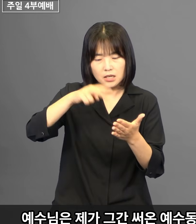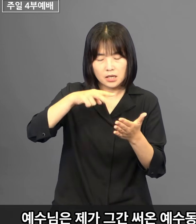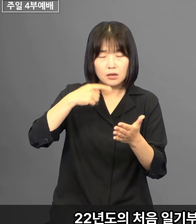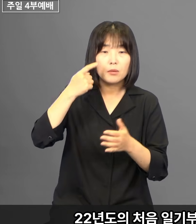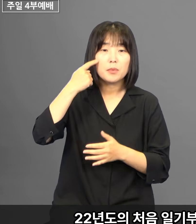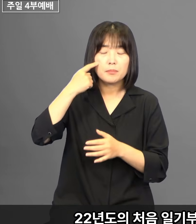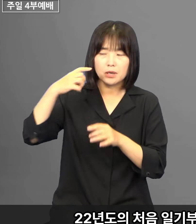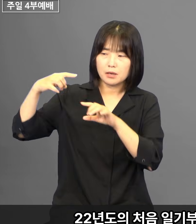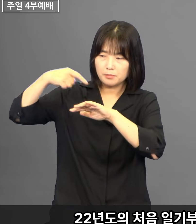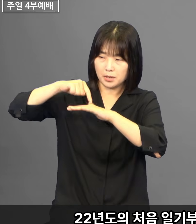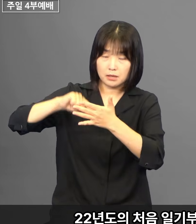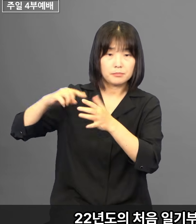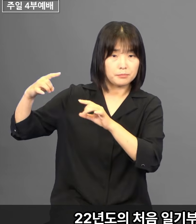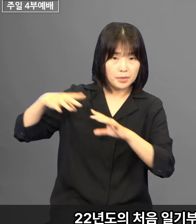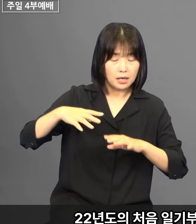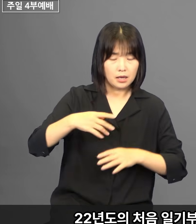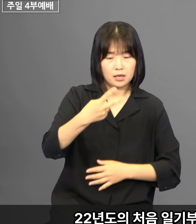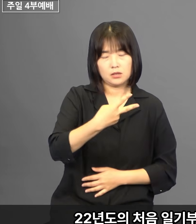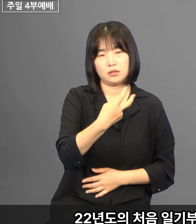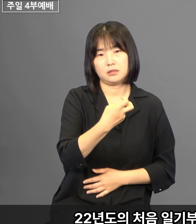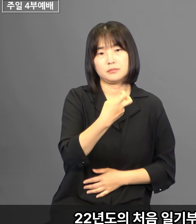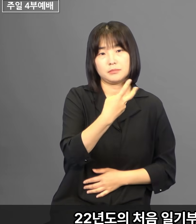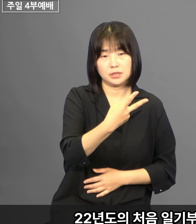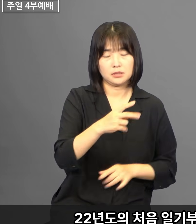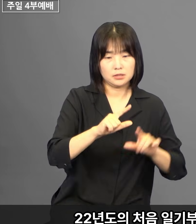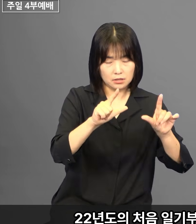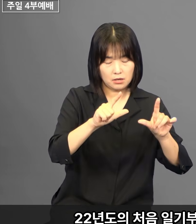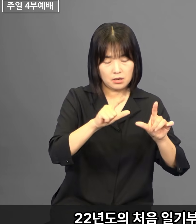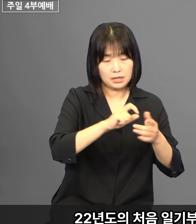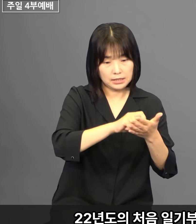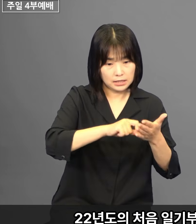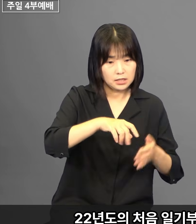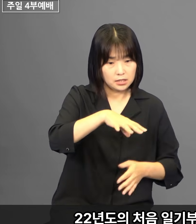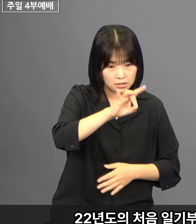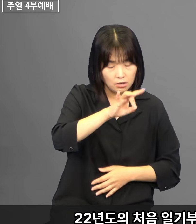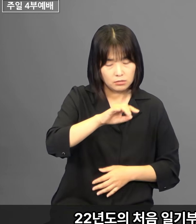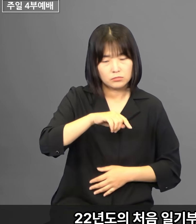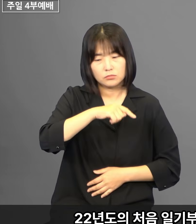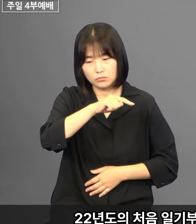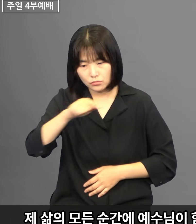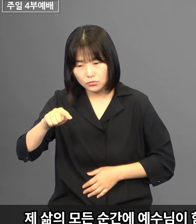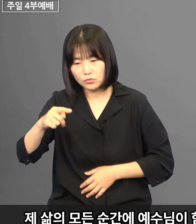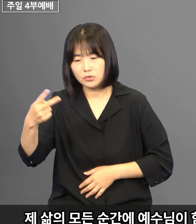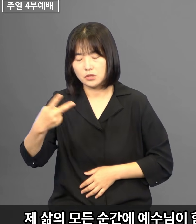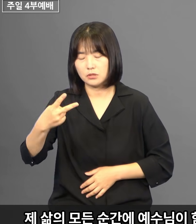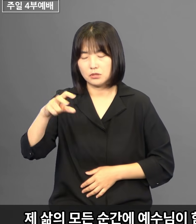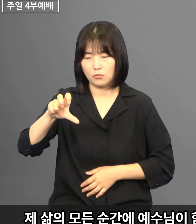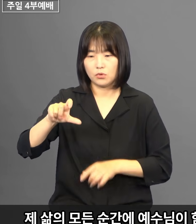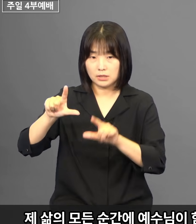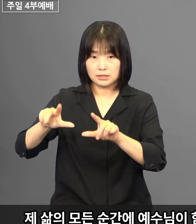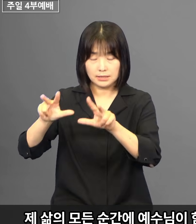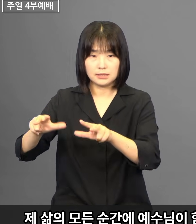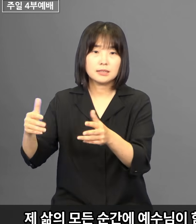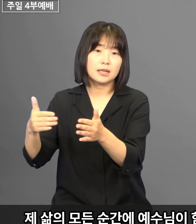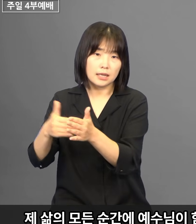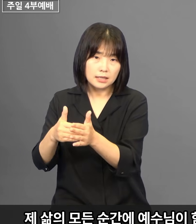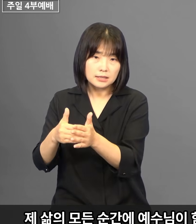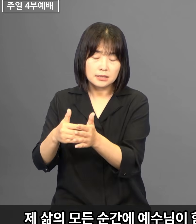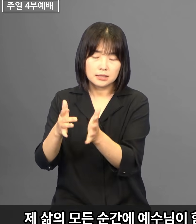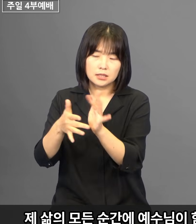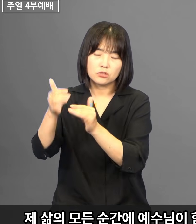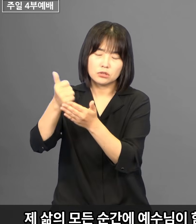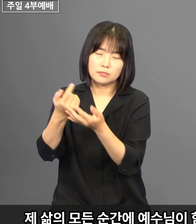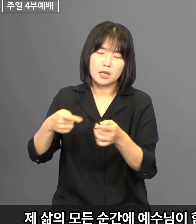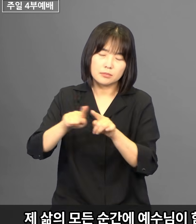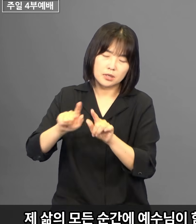주셨습니다. 22년도의 처음 일기부터 25년도의 지금 이 순간까지 제 삶의 모든 순간에 예수님이 함께해